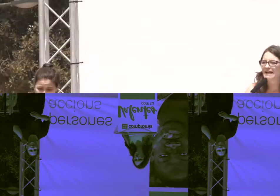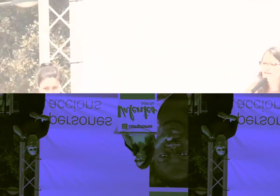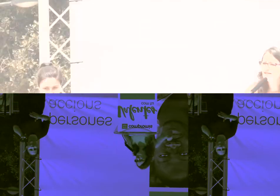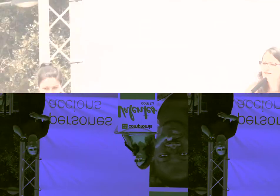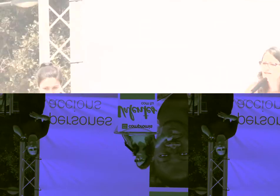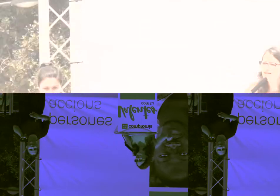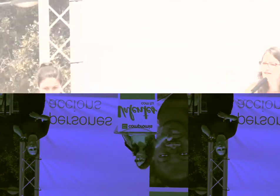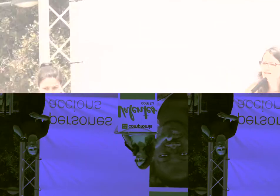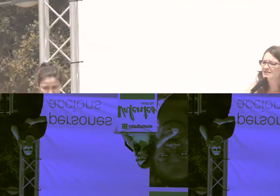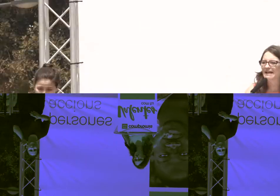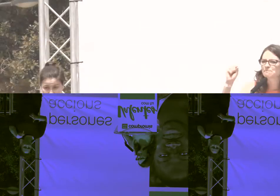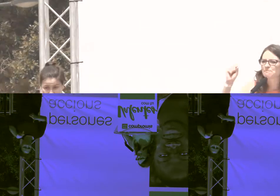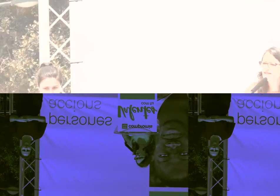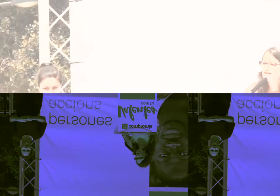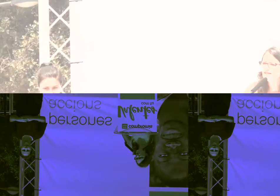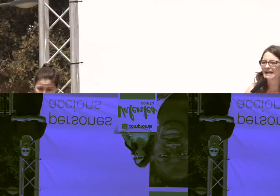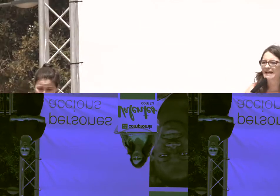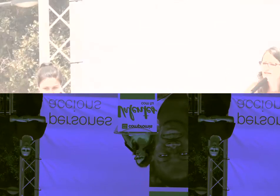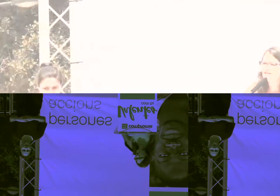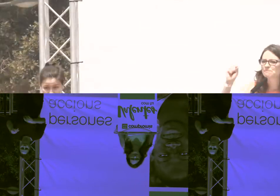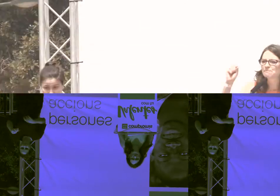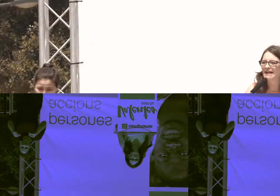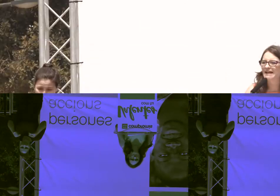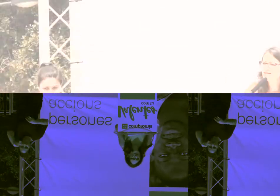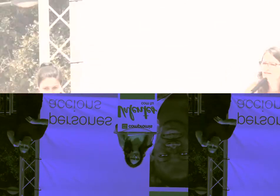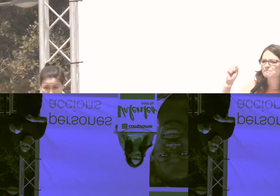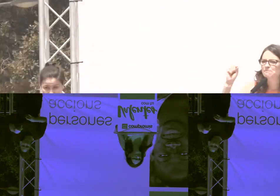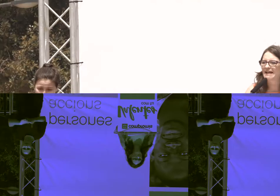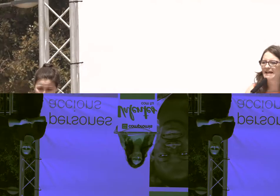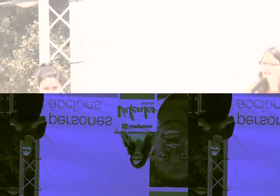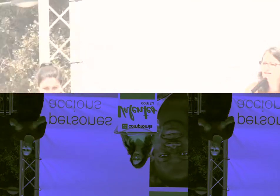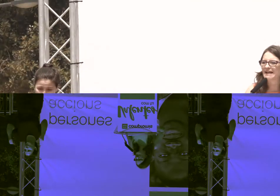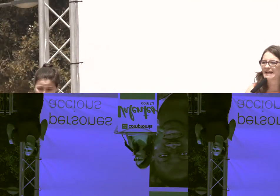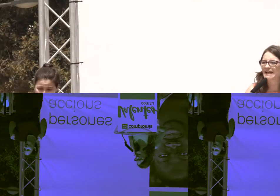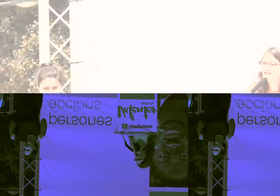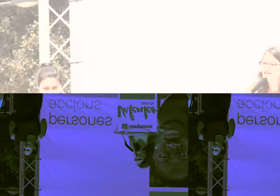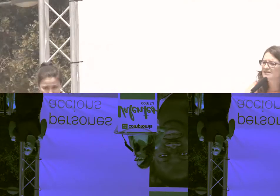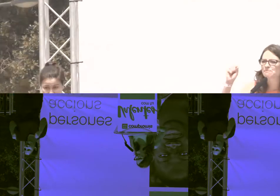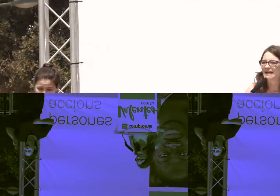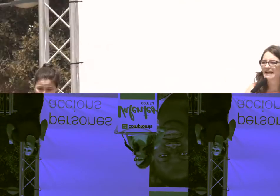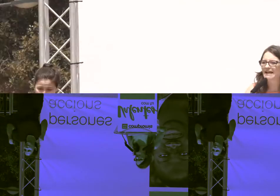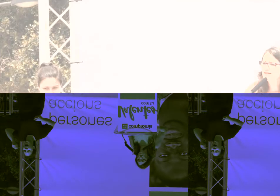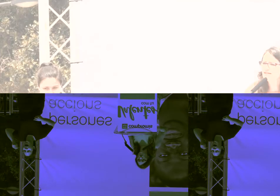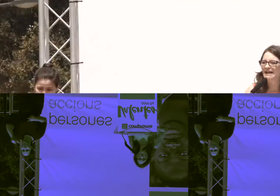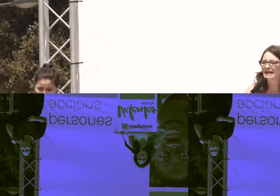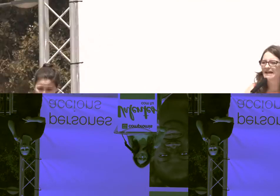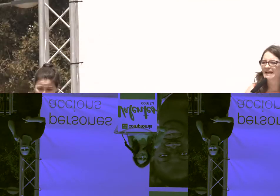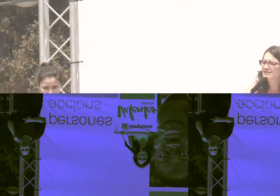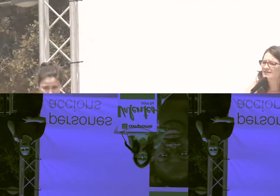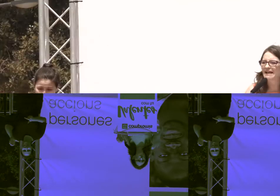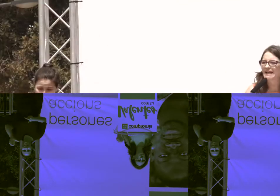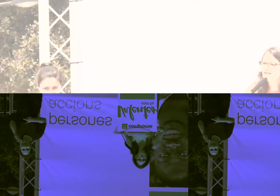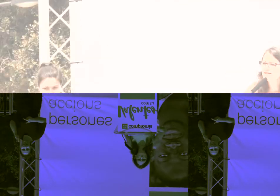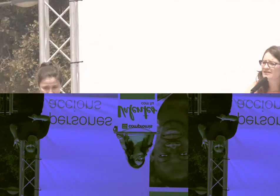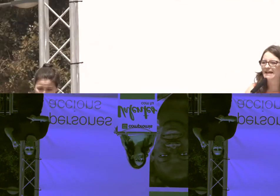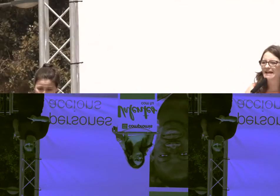nostre país, ací, a la nostra terra, se practicava l'apartheid sanitari. Se'n recordeu? Les